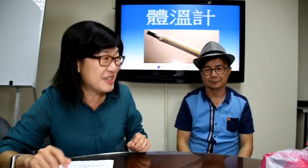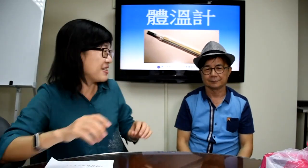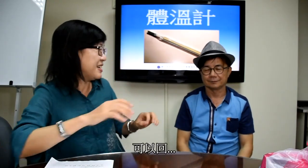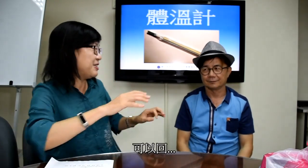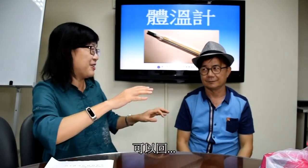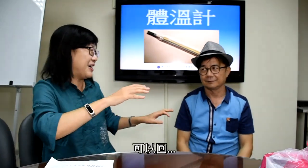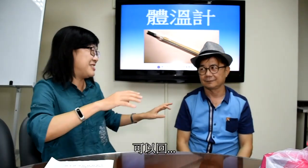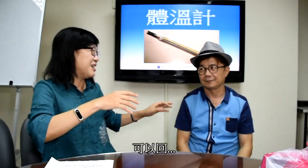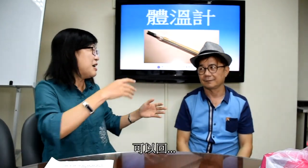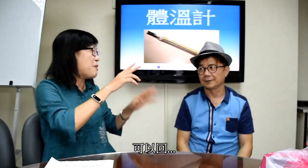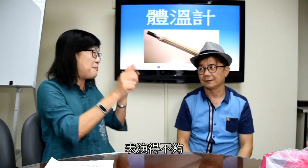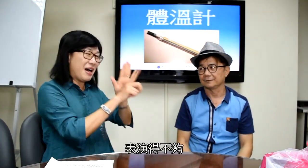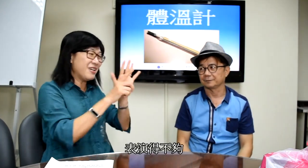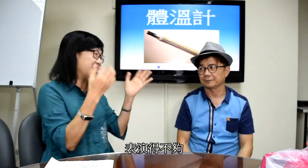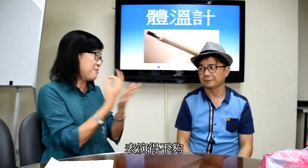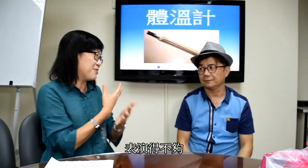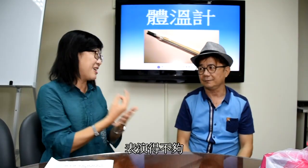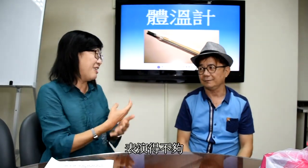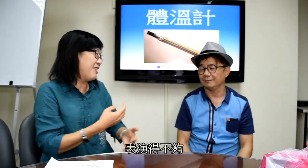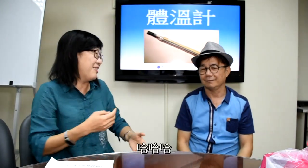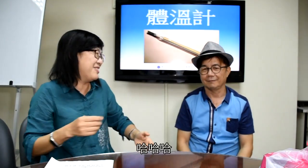可以回收。表演的不够。